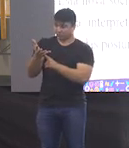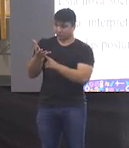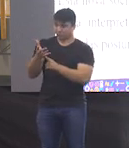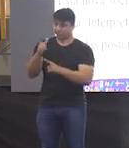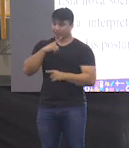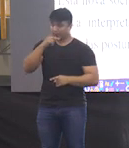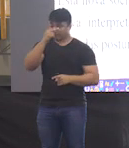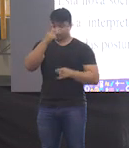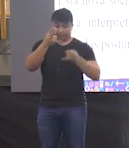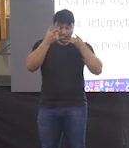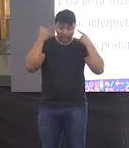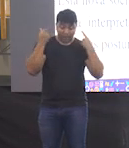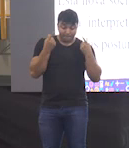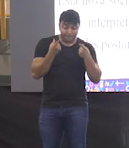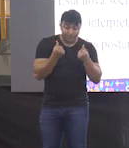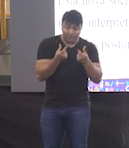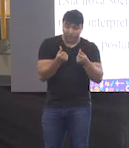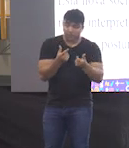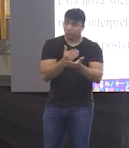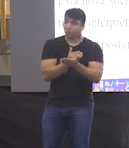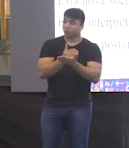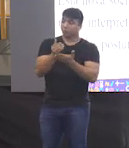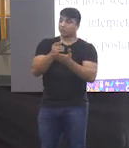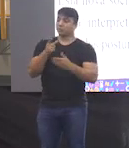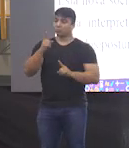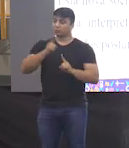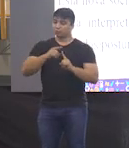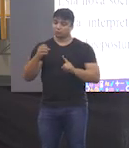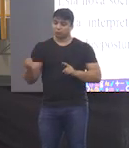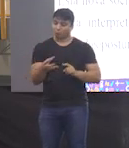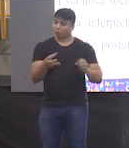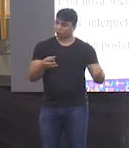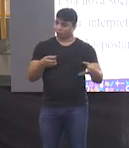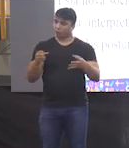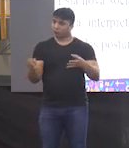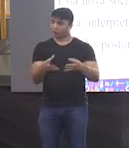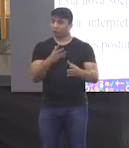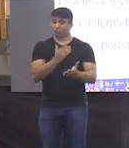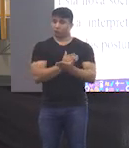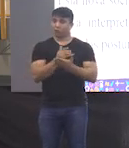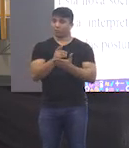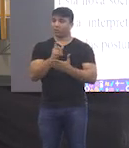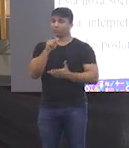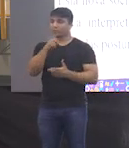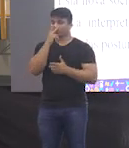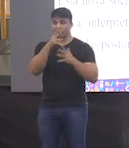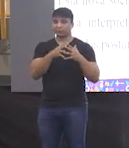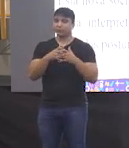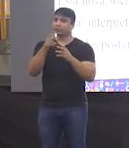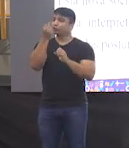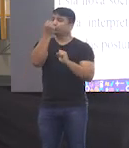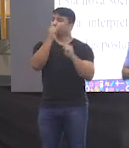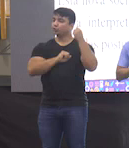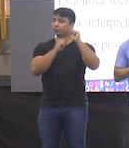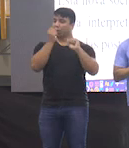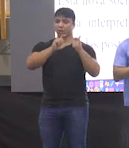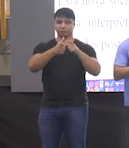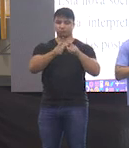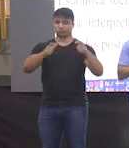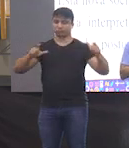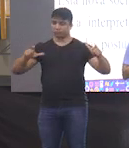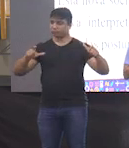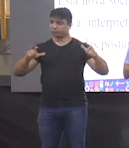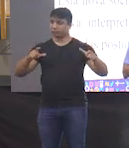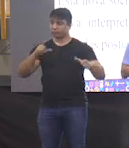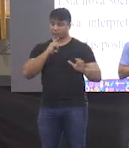O capitalismo se estrutura em moldes modernos, com o surgimento dos grandes complexos industriais. Por